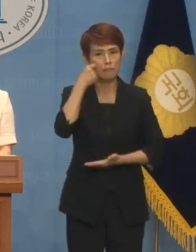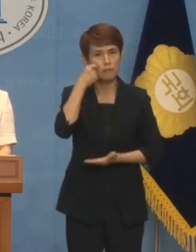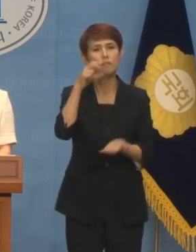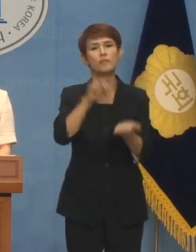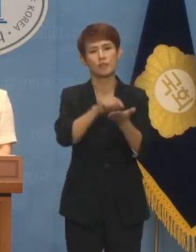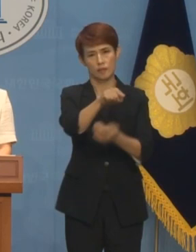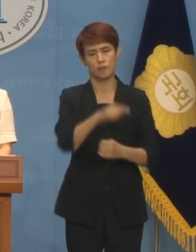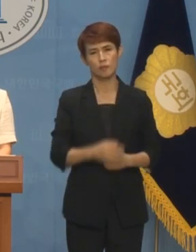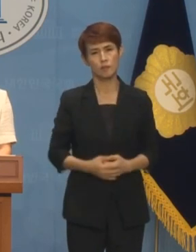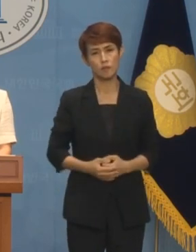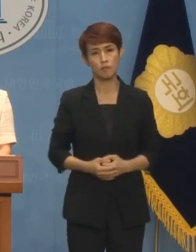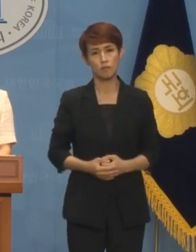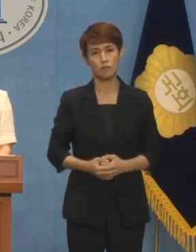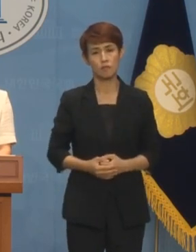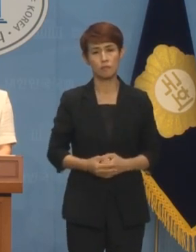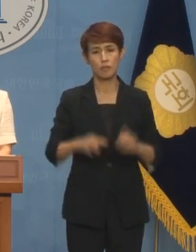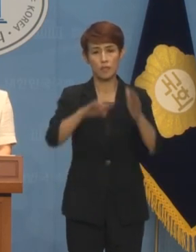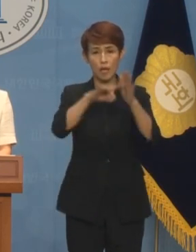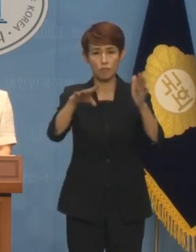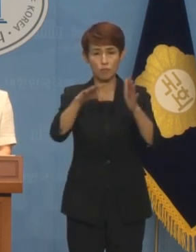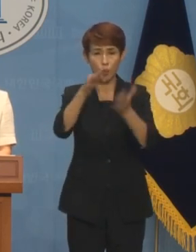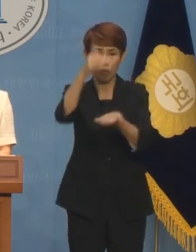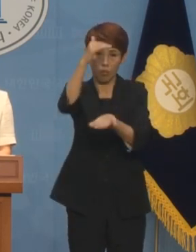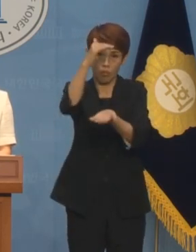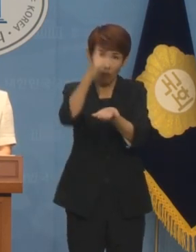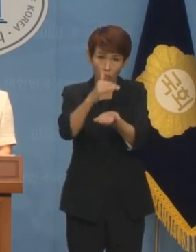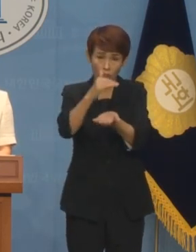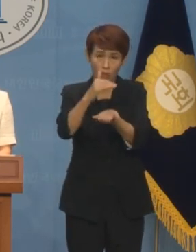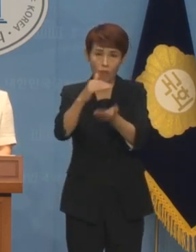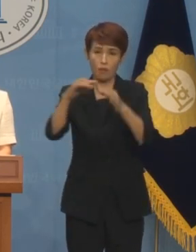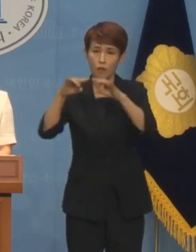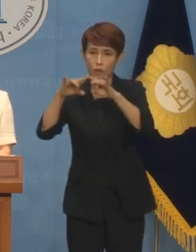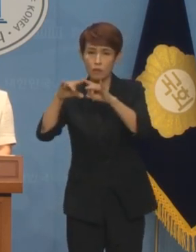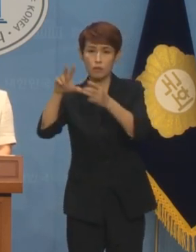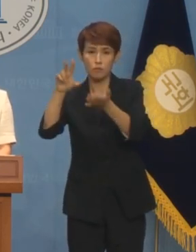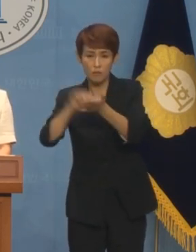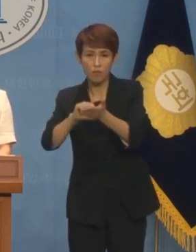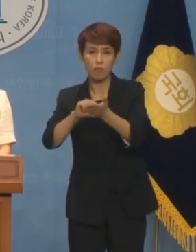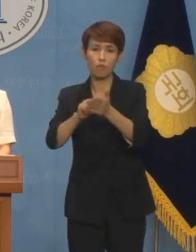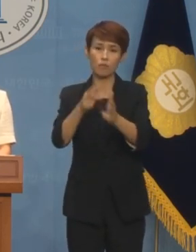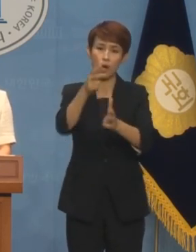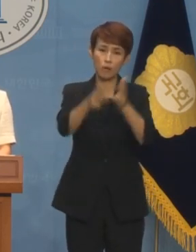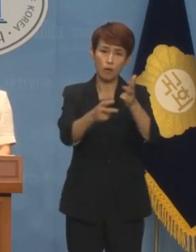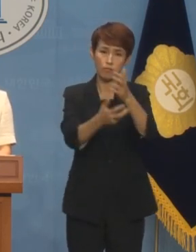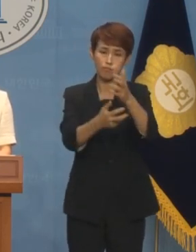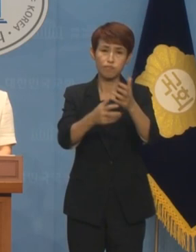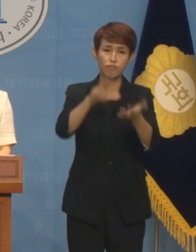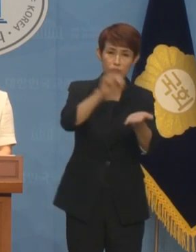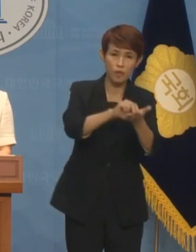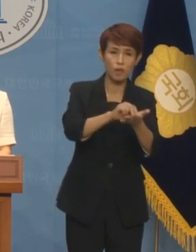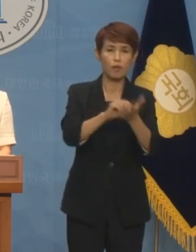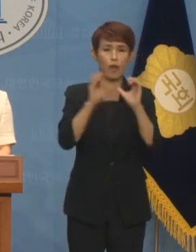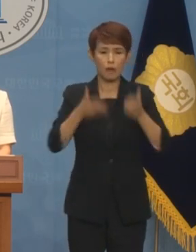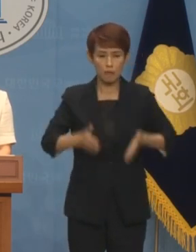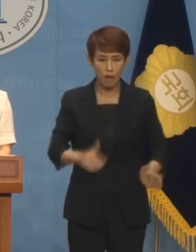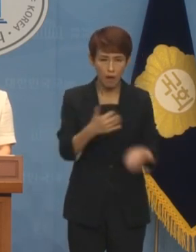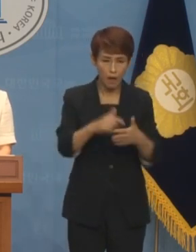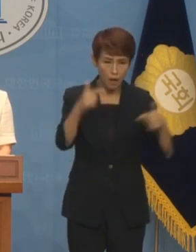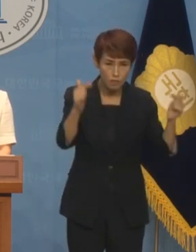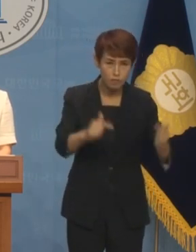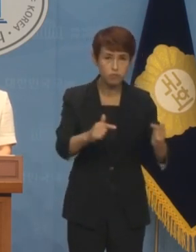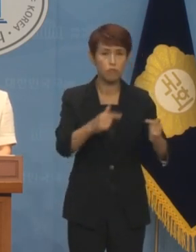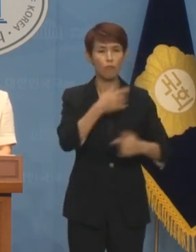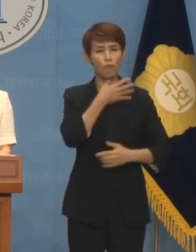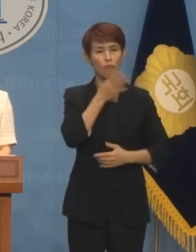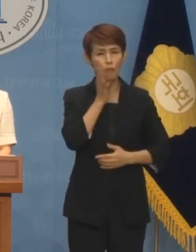의미입니다. 말라가는 세수와 달리 에너지 전환과 산업 혁신, 그리고 초저출생, 고령화,